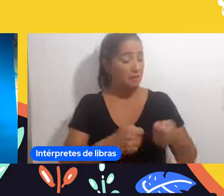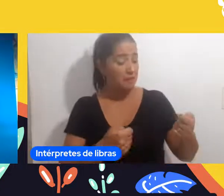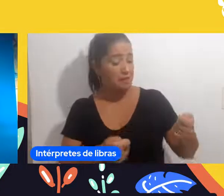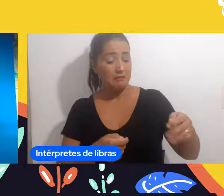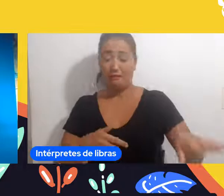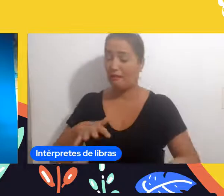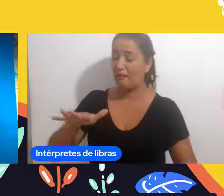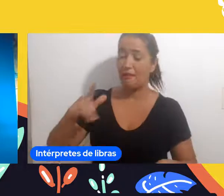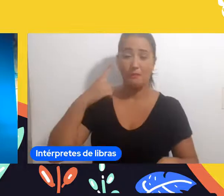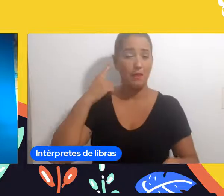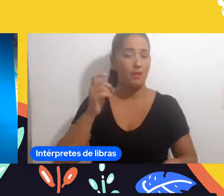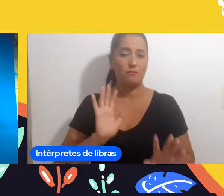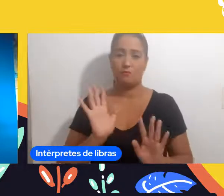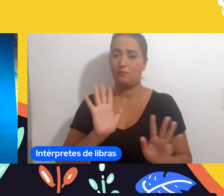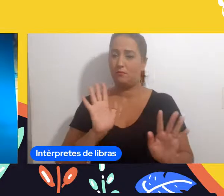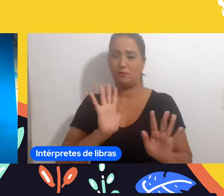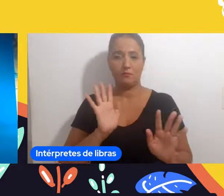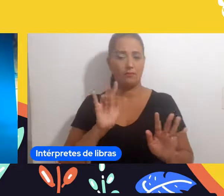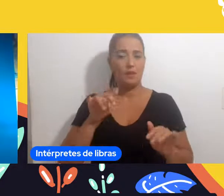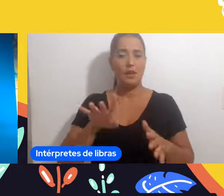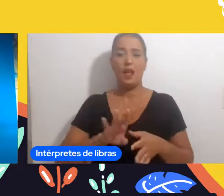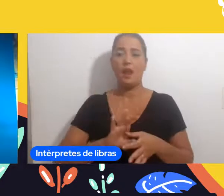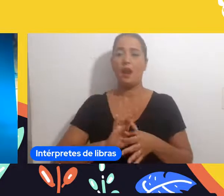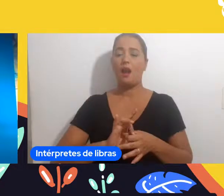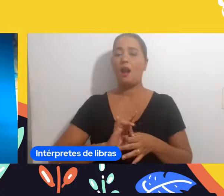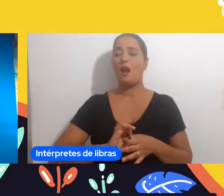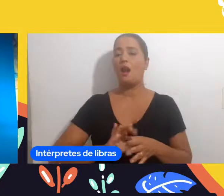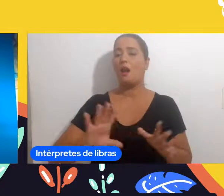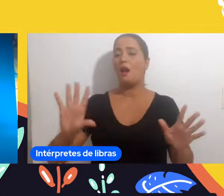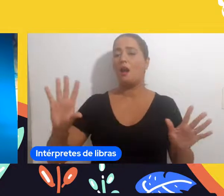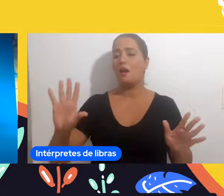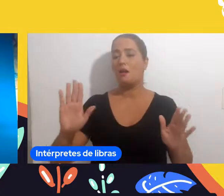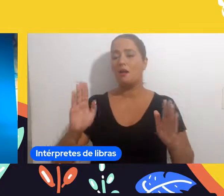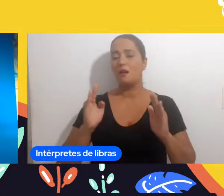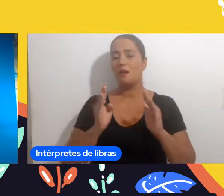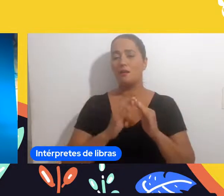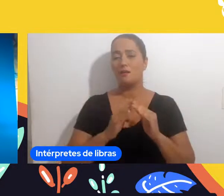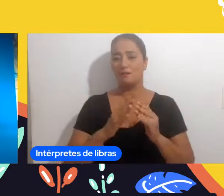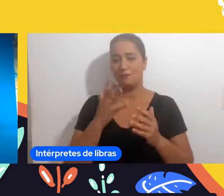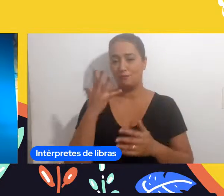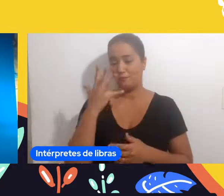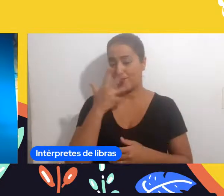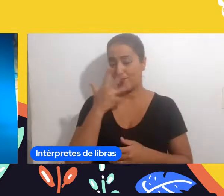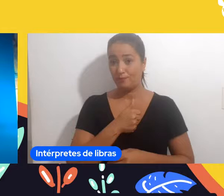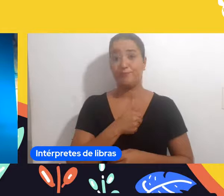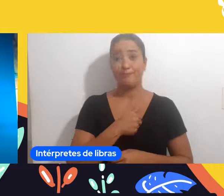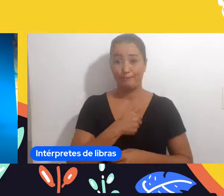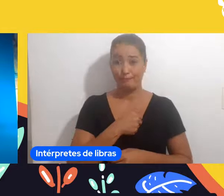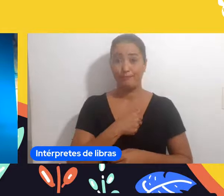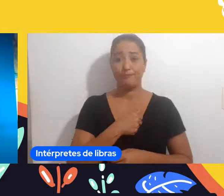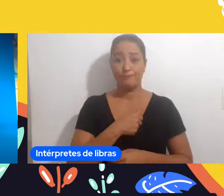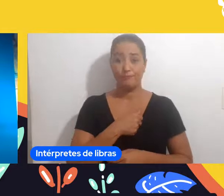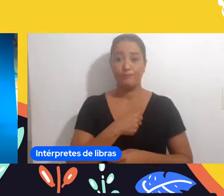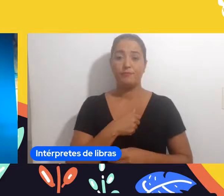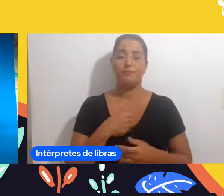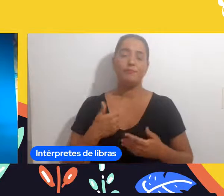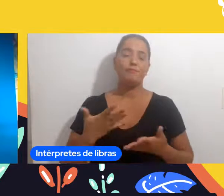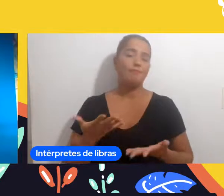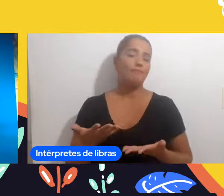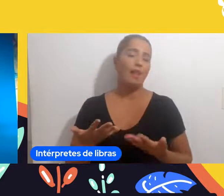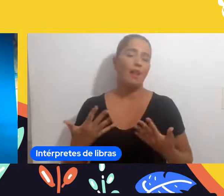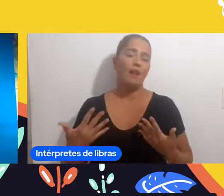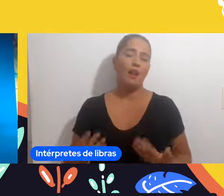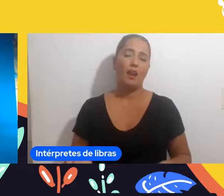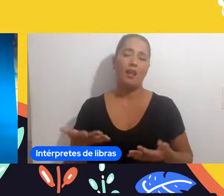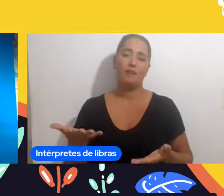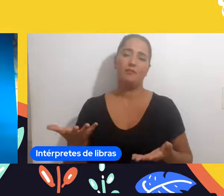barulho. Então, eu vejo que no espaço da Casa das Asas há uma entrega muito bonita. Eles vão mais leves, eles vão mais inteiros